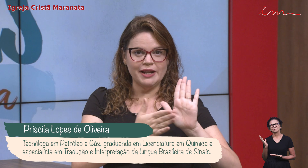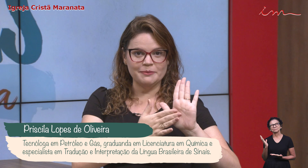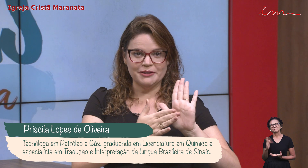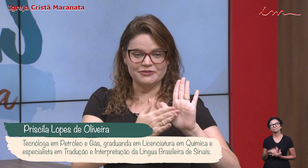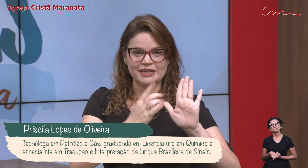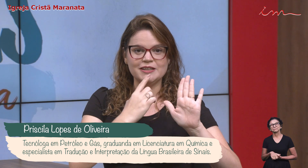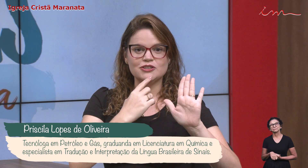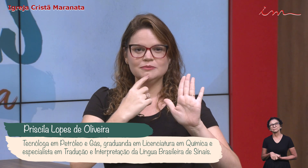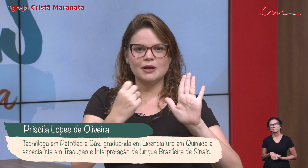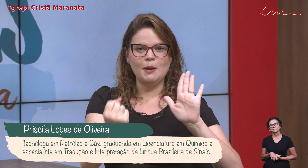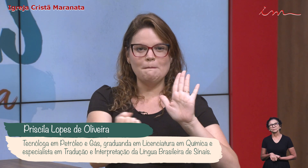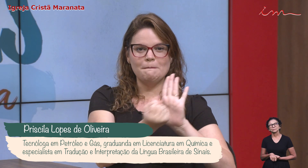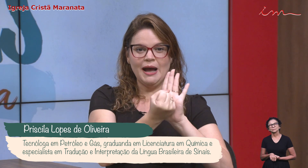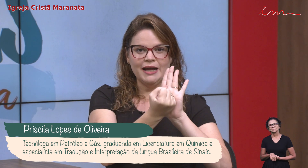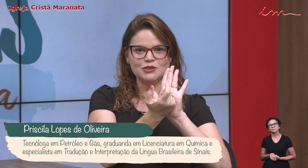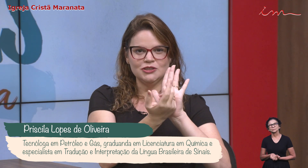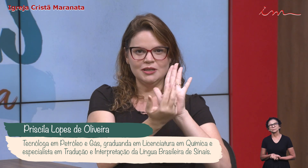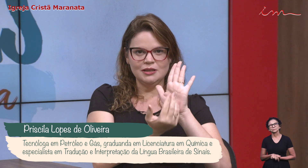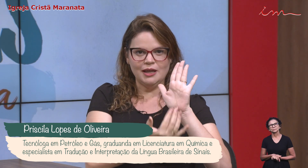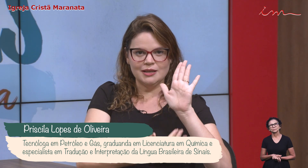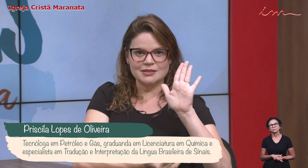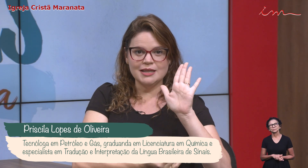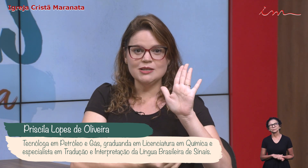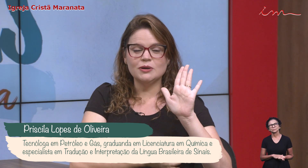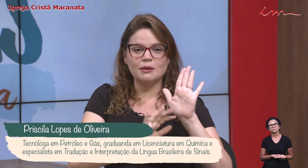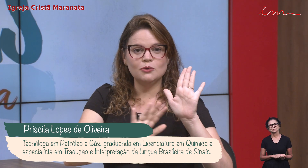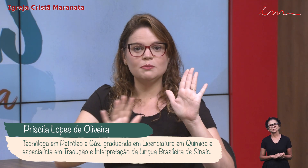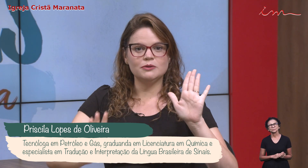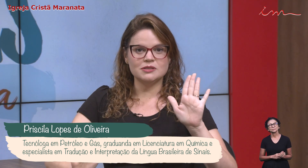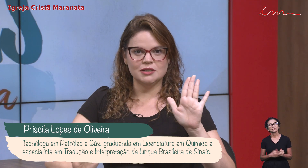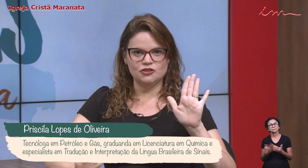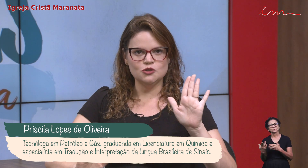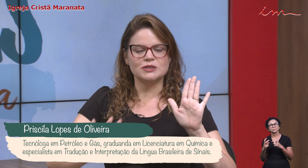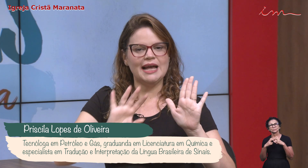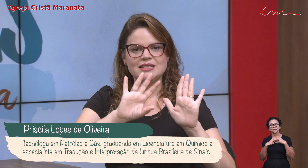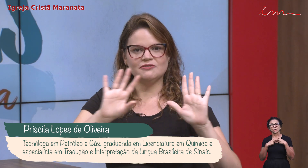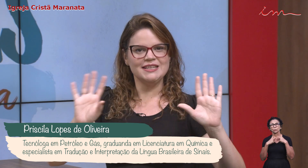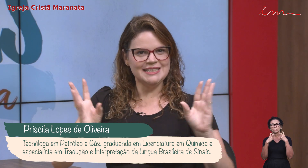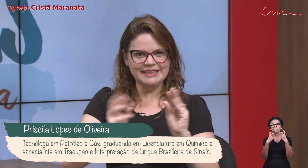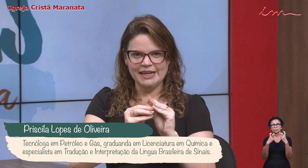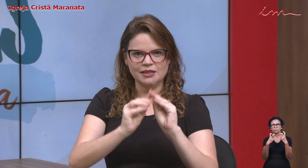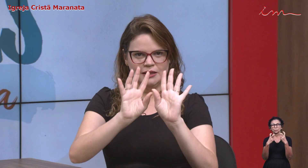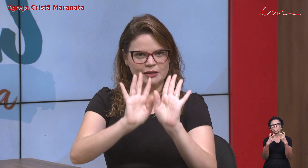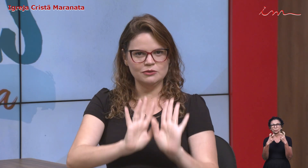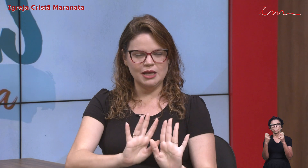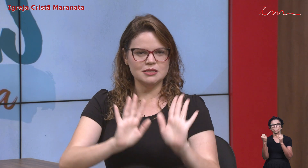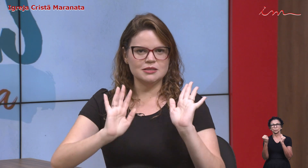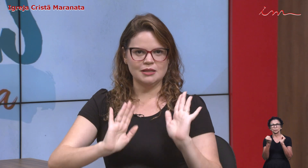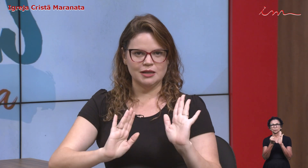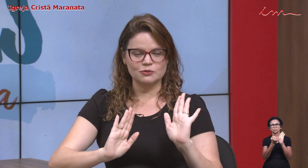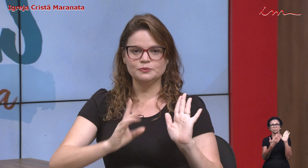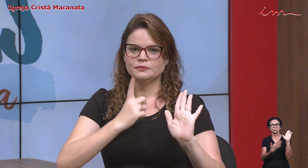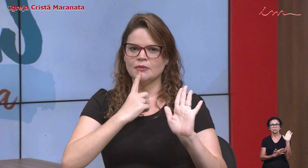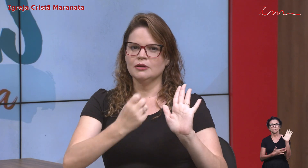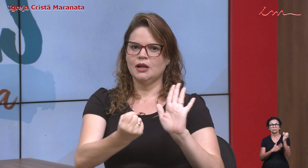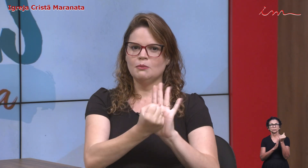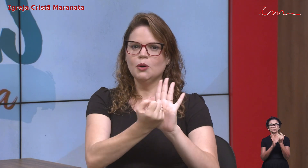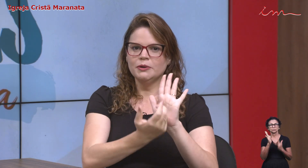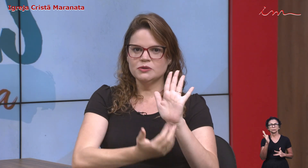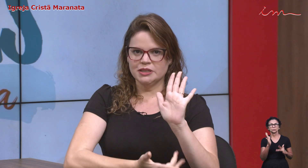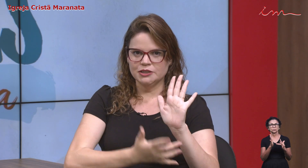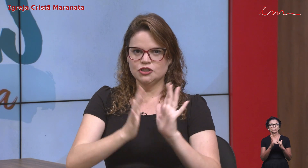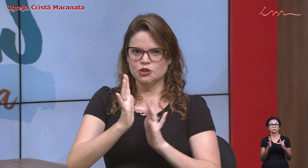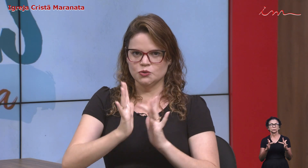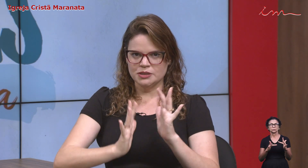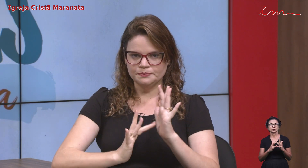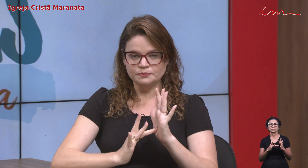mãozinha virada para frente, bate e desce. Esse é o clamor pelo sangue de Jesus. Essa frase inteira está dentro desse sinal. Clamor